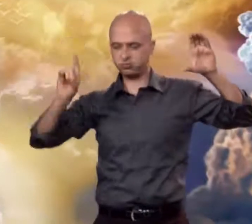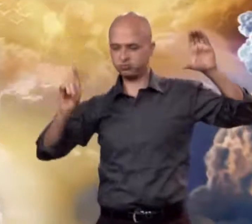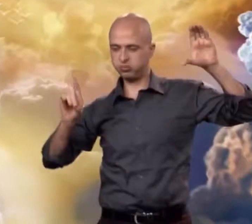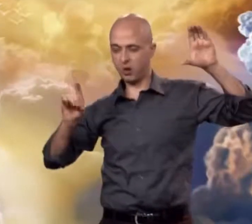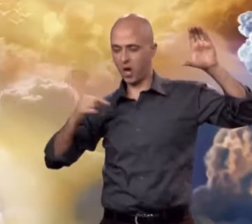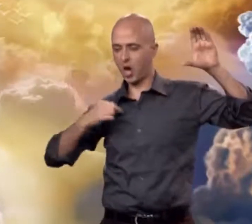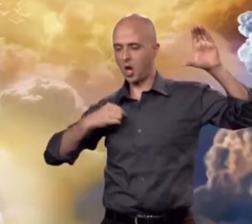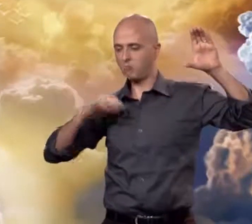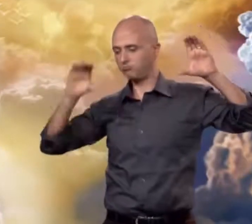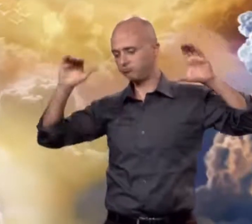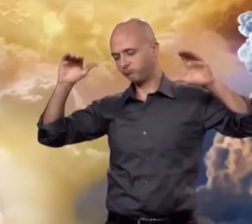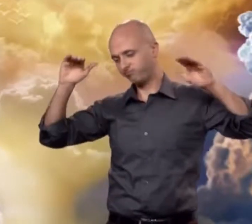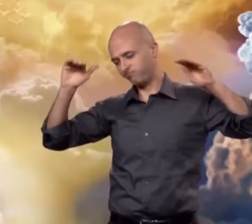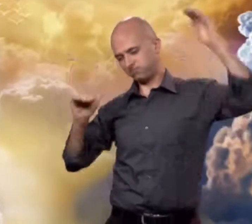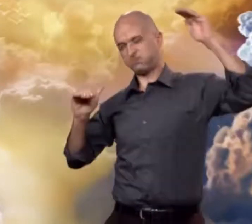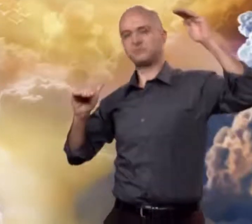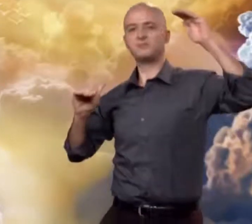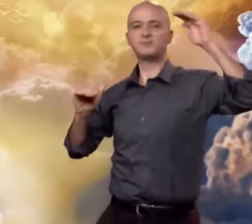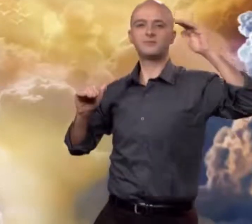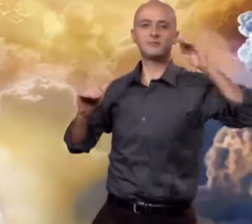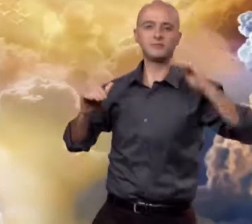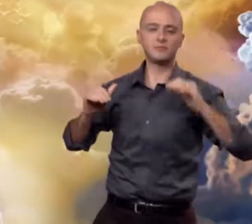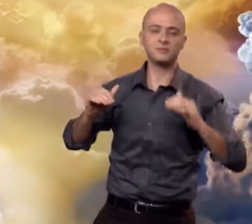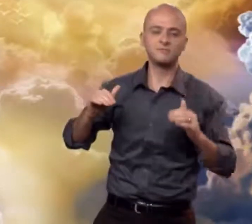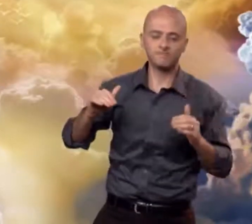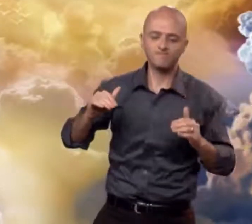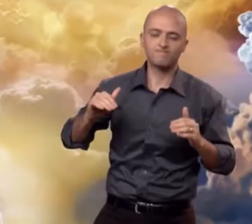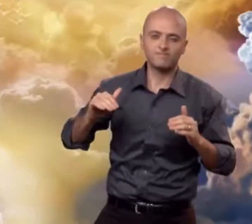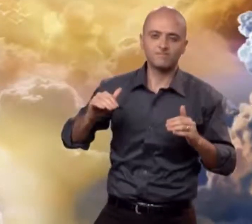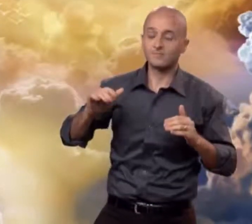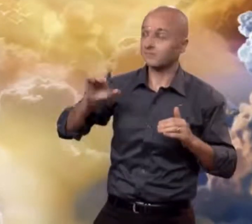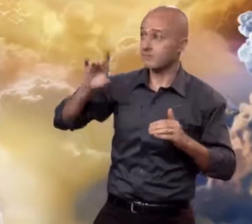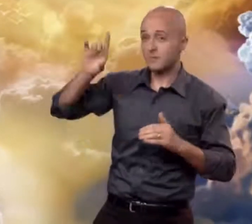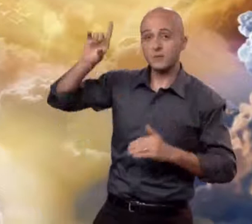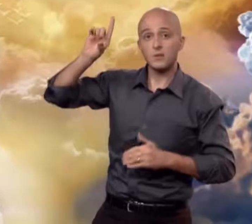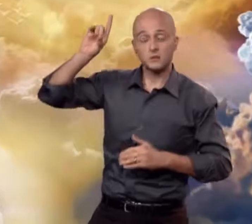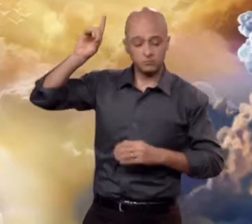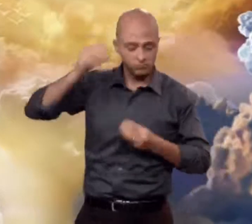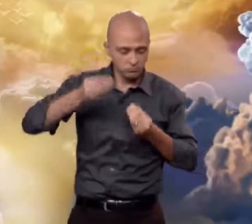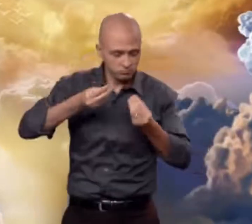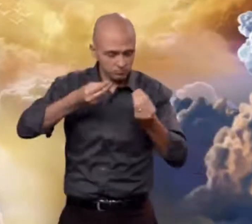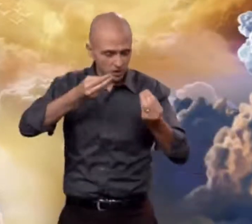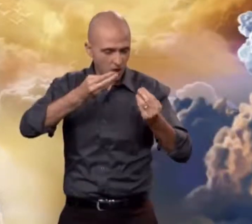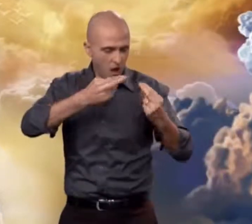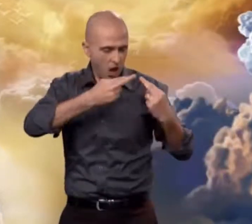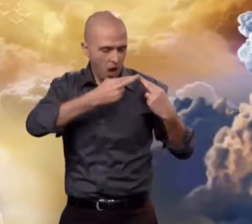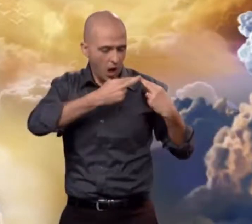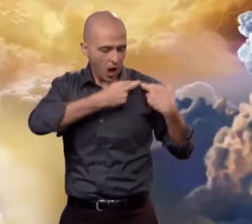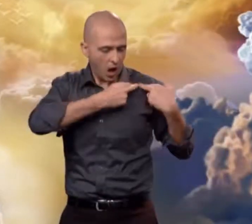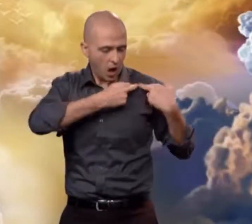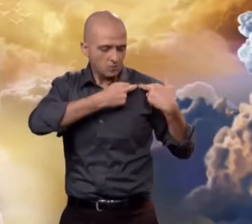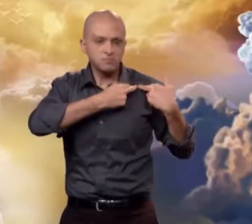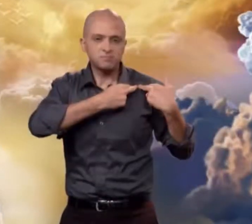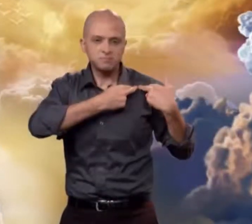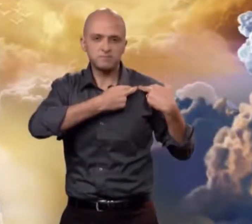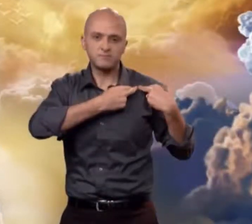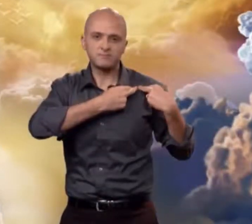mais alto que as mais altas nuvens, serei como o Altíssimo. Ao cobiçar a honra que o infinito Pai havia concedido a